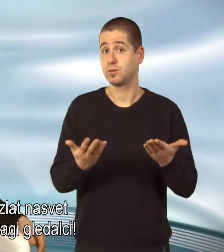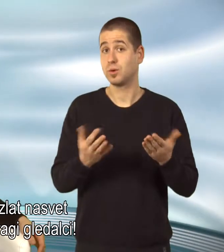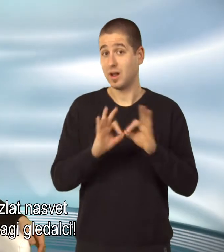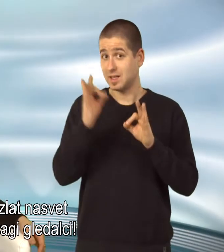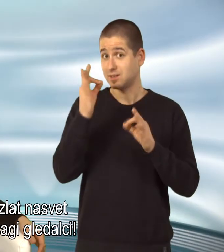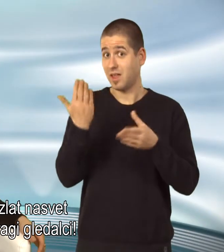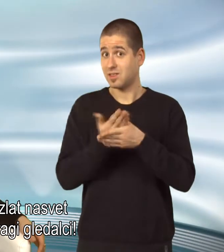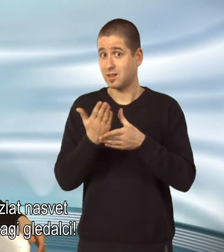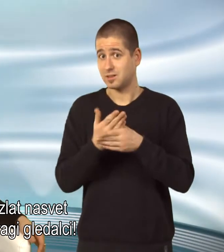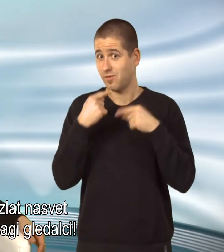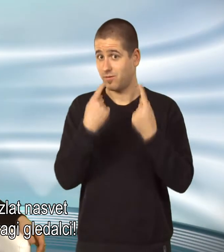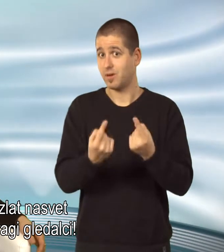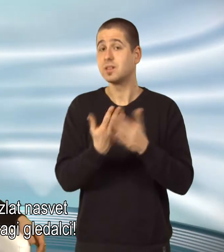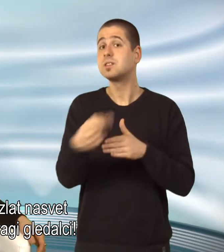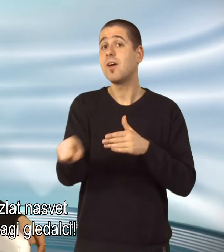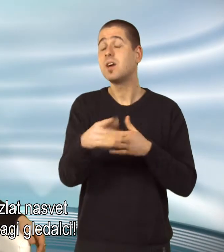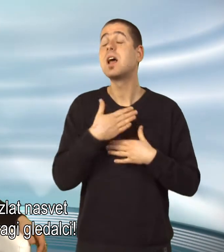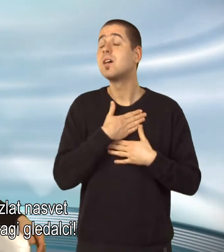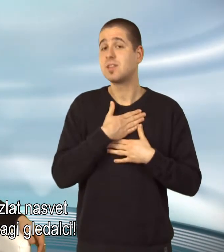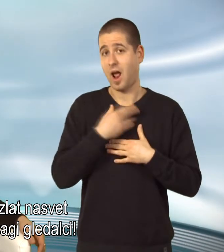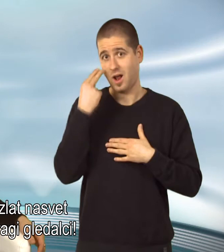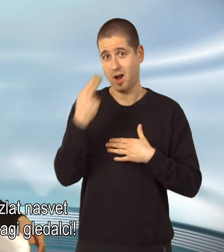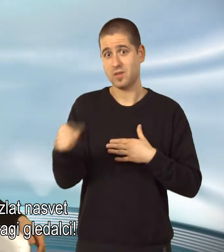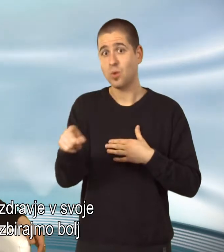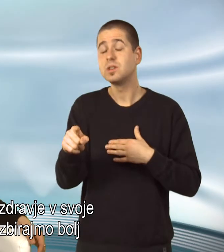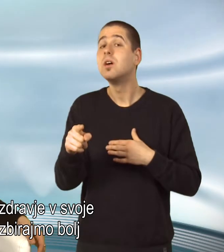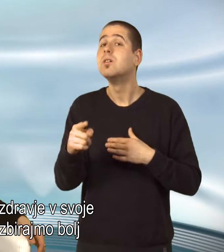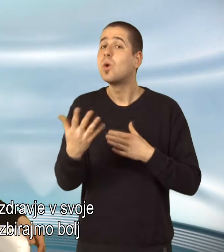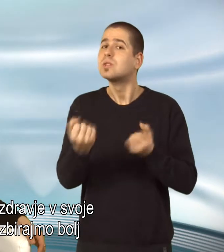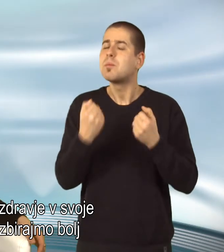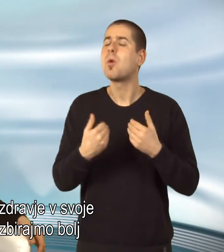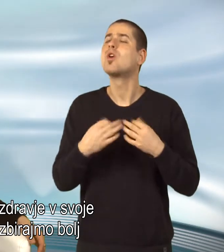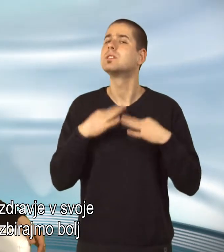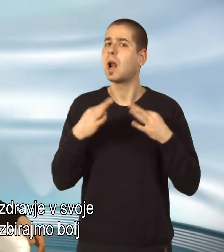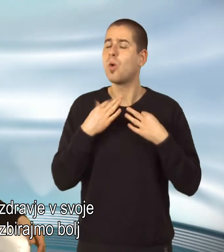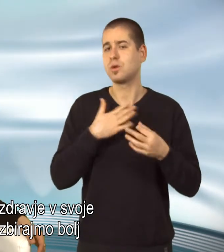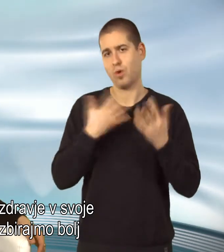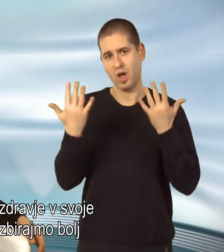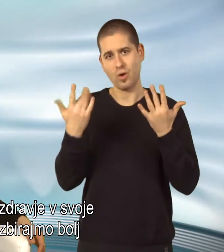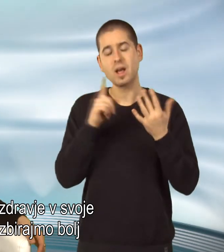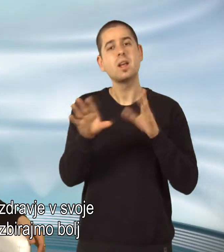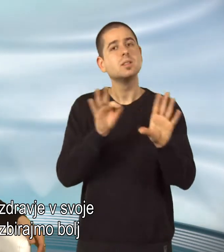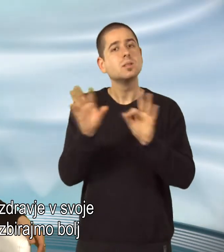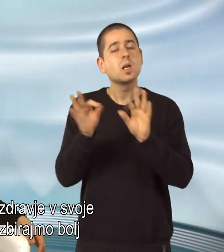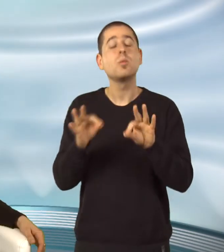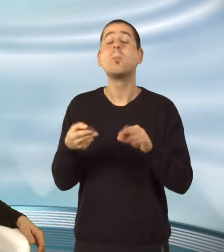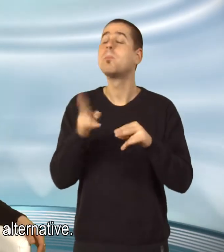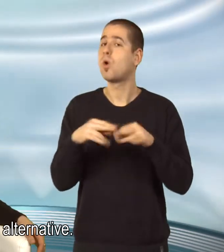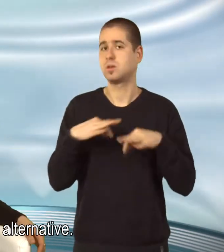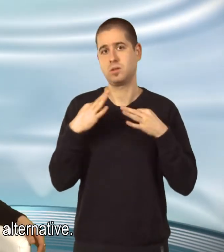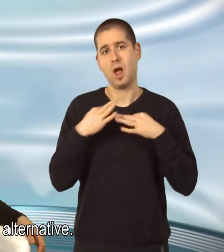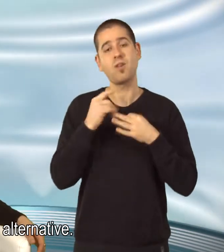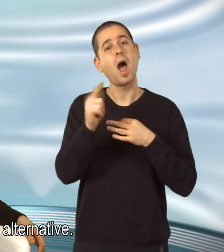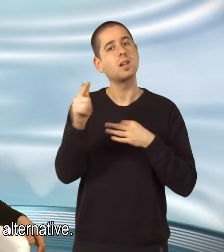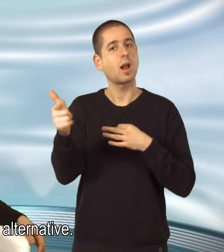Torej, zlat nasvet za vas, dragi gledalci: vzemimo zdravje v svoje roke in izbirajmo bolj